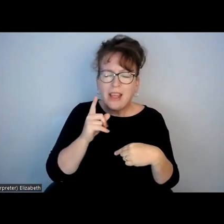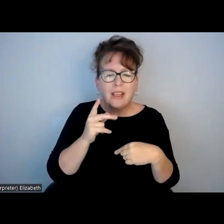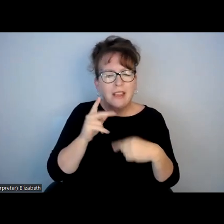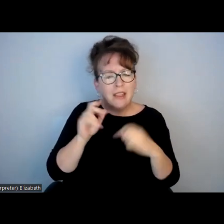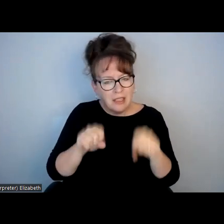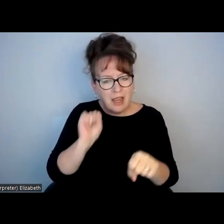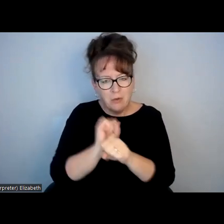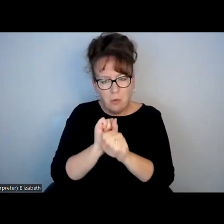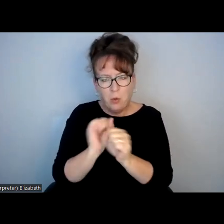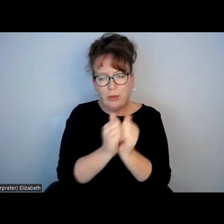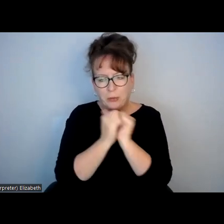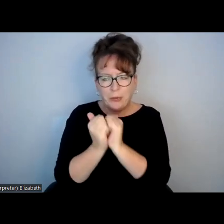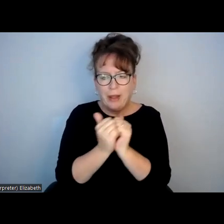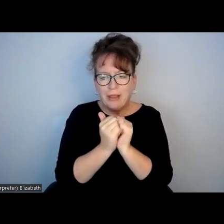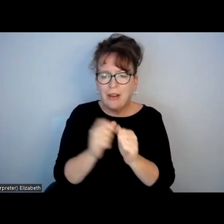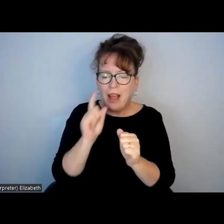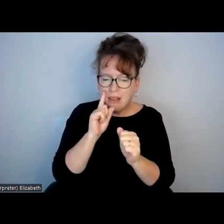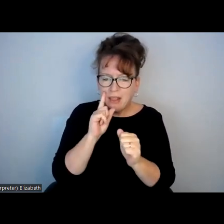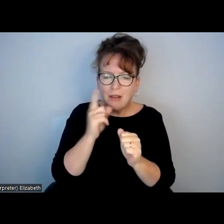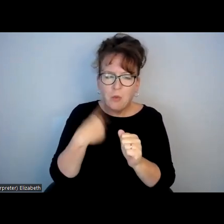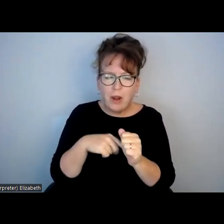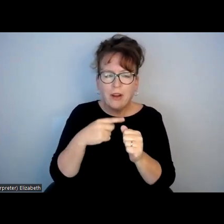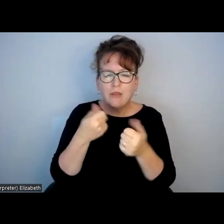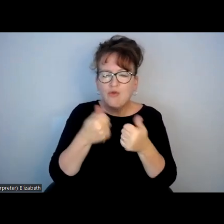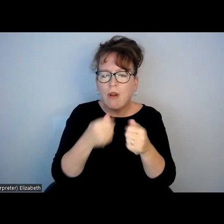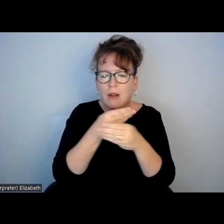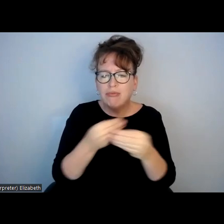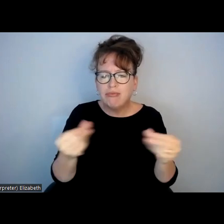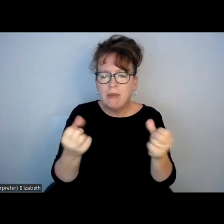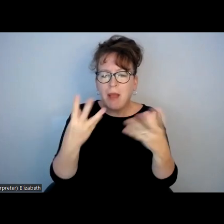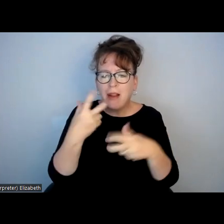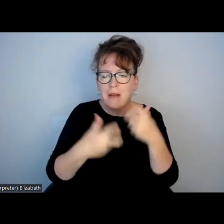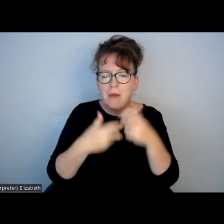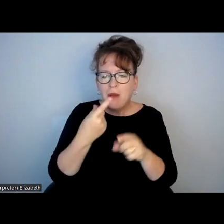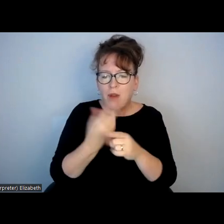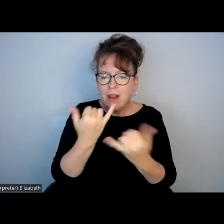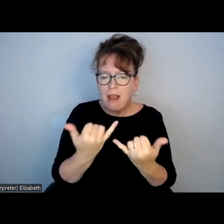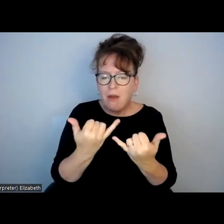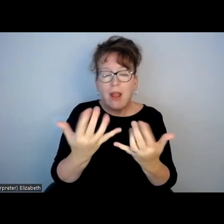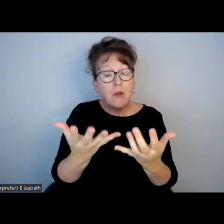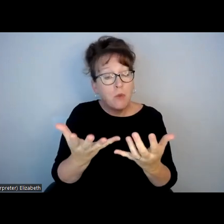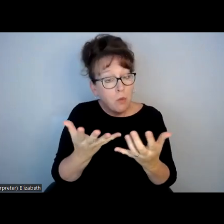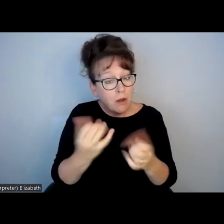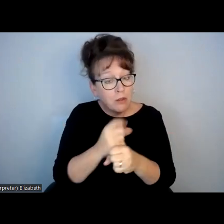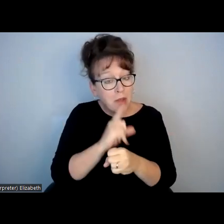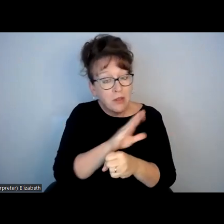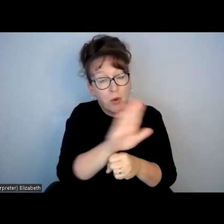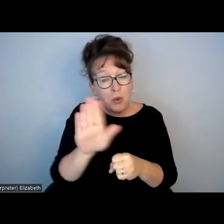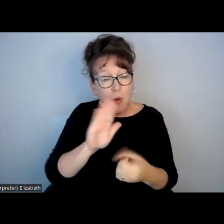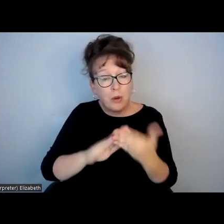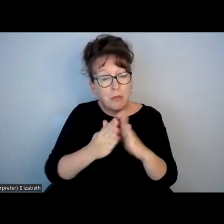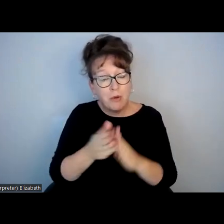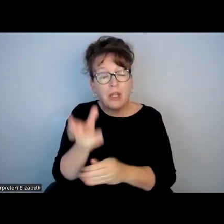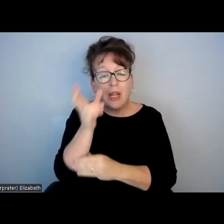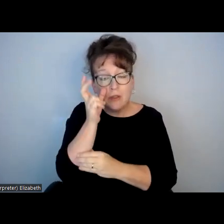de la comunidad entiendo que es algo que necesitamos trabajar y para asegurarnos que las comunidades